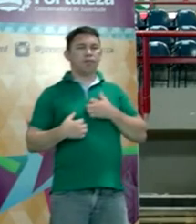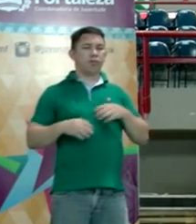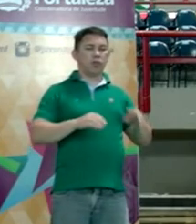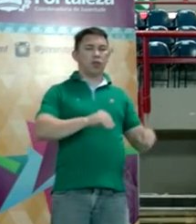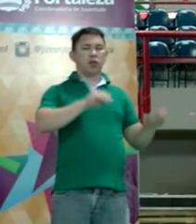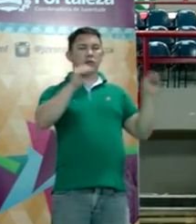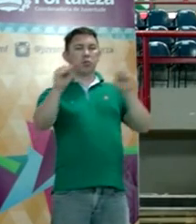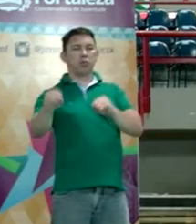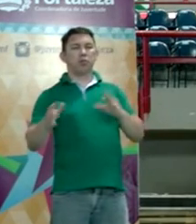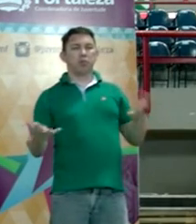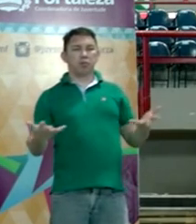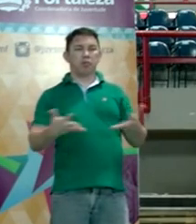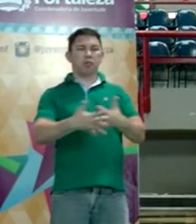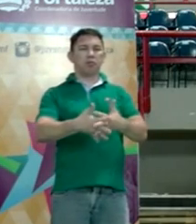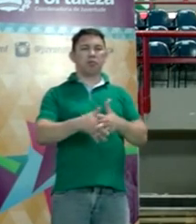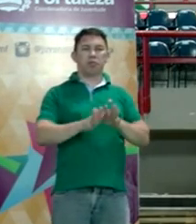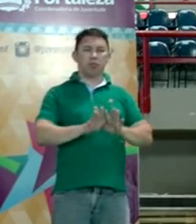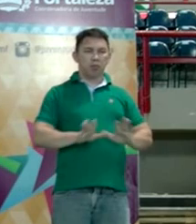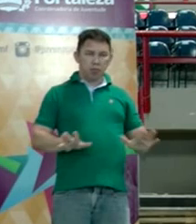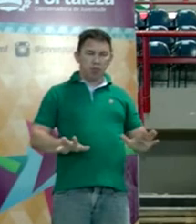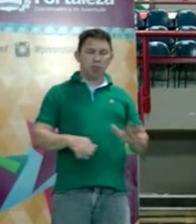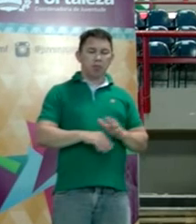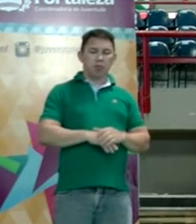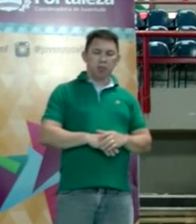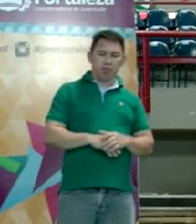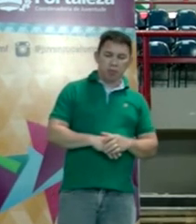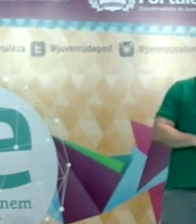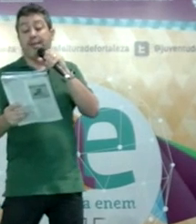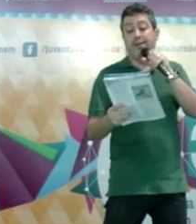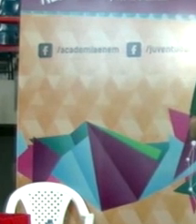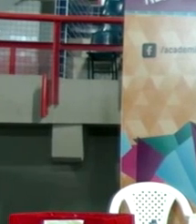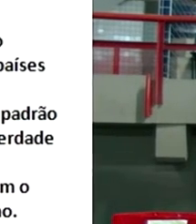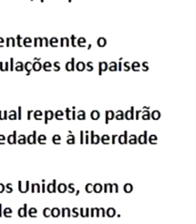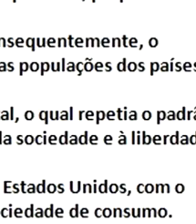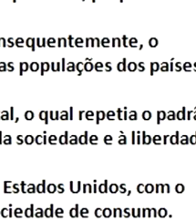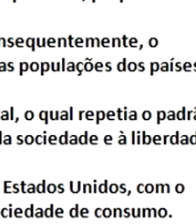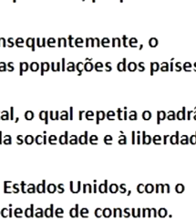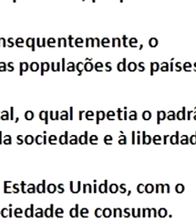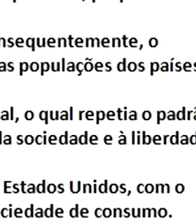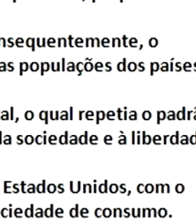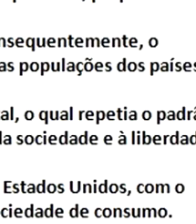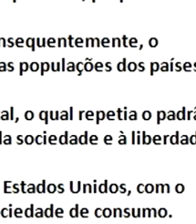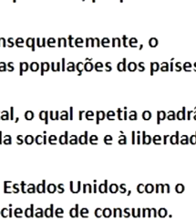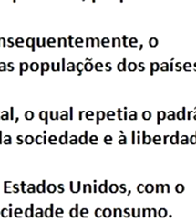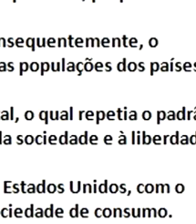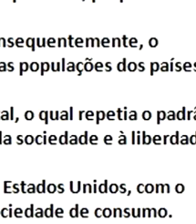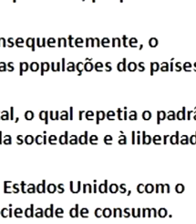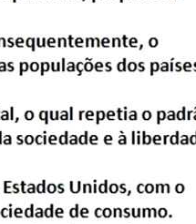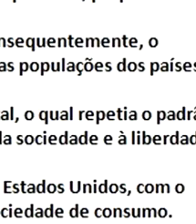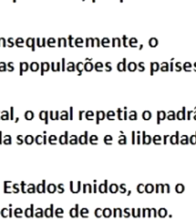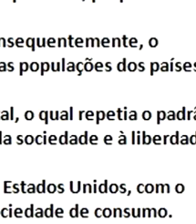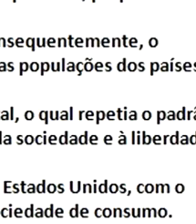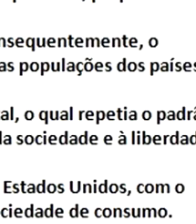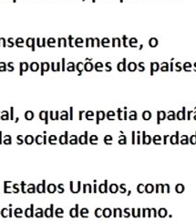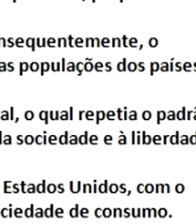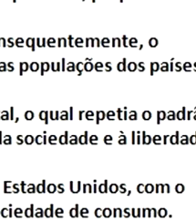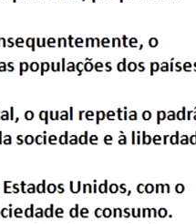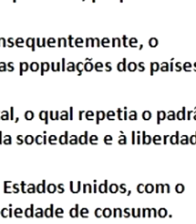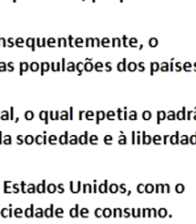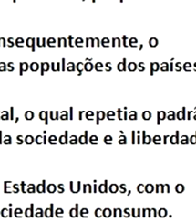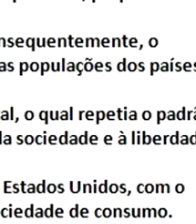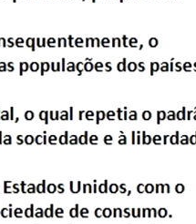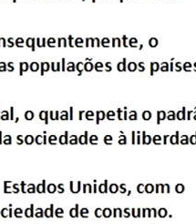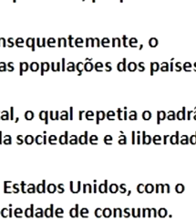querer mudanças. Então, não era isso. Mais uma por final, seria o item E, a falência do